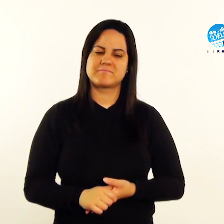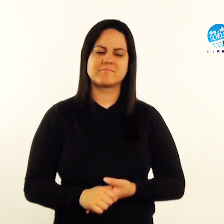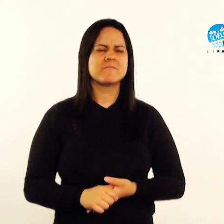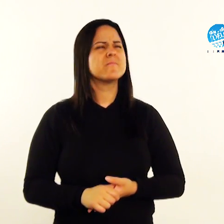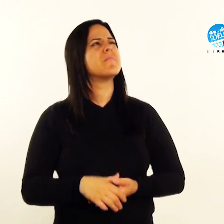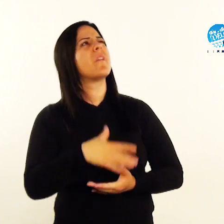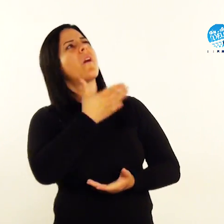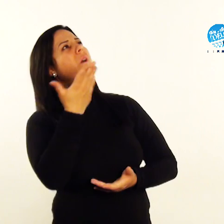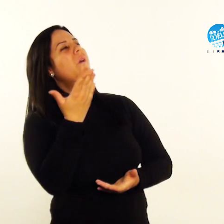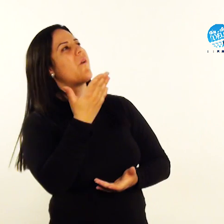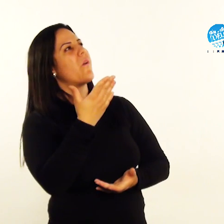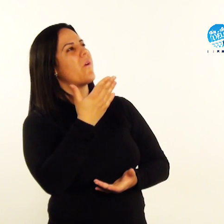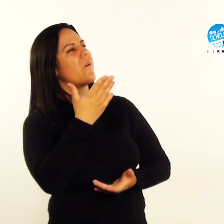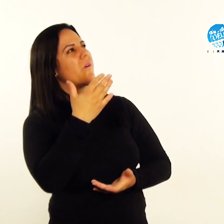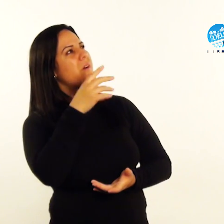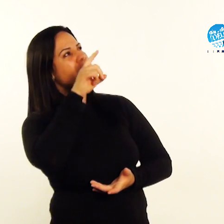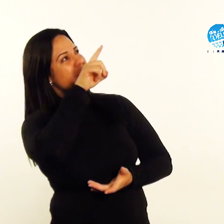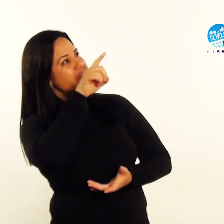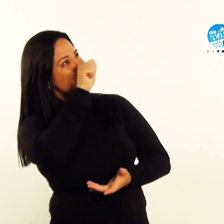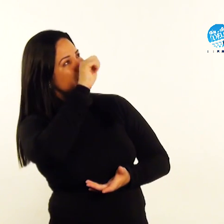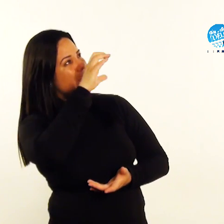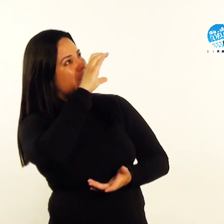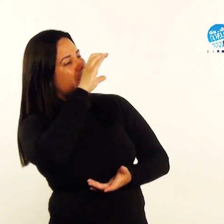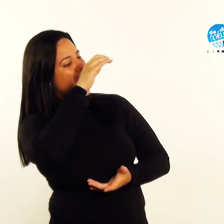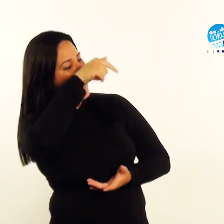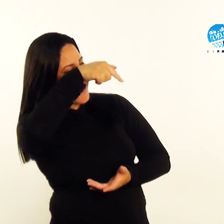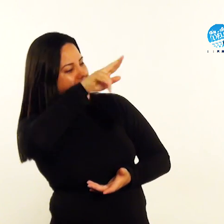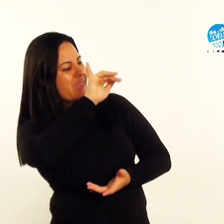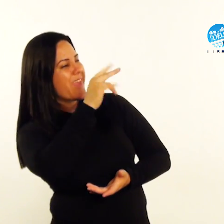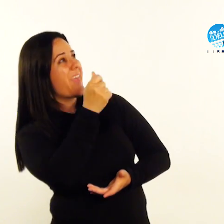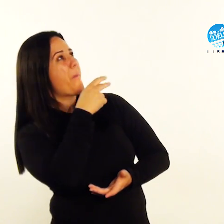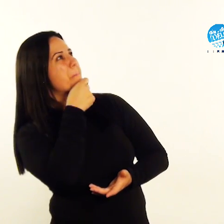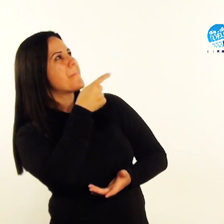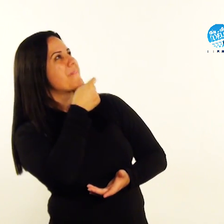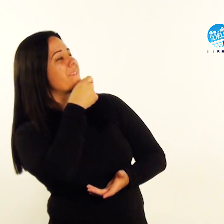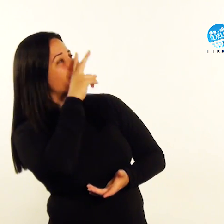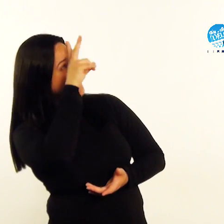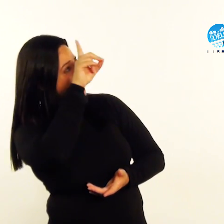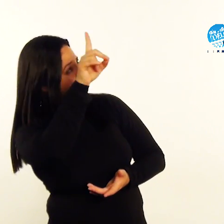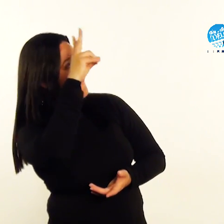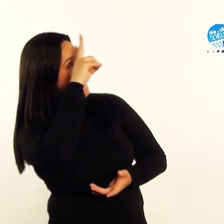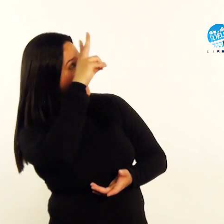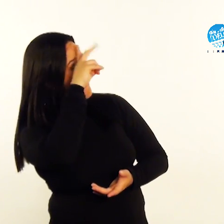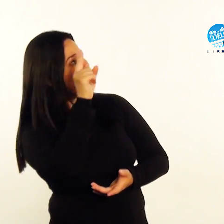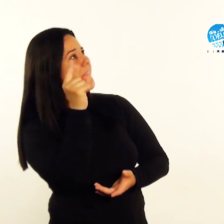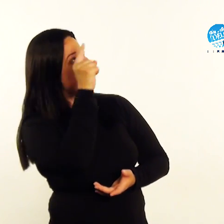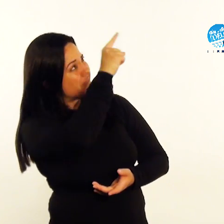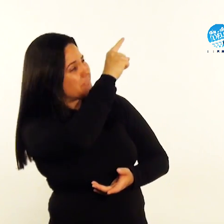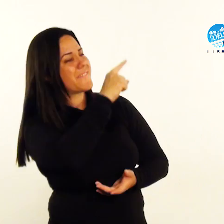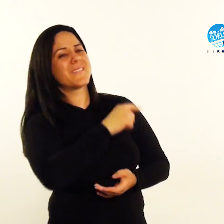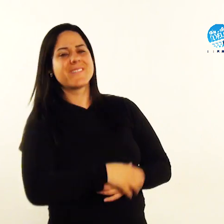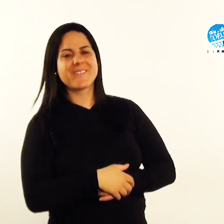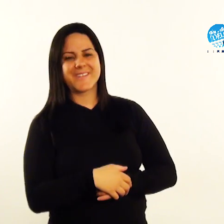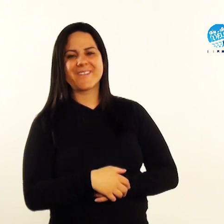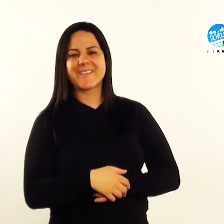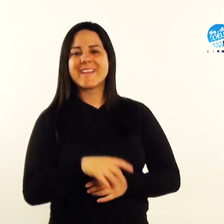Ô Zaquinha, Deus se lembra de você. Deus